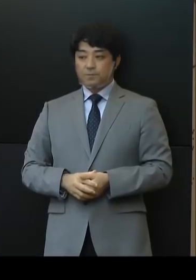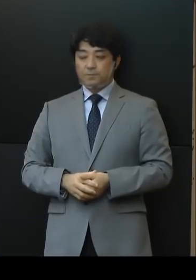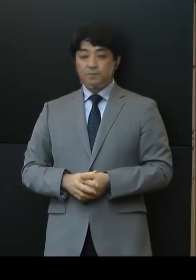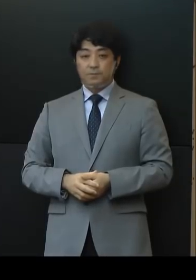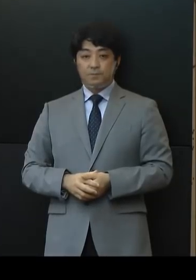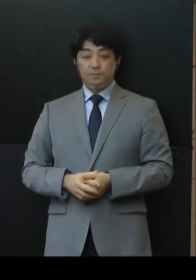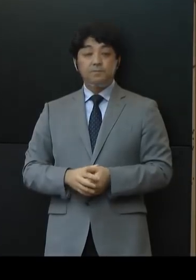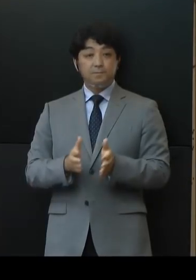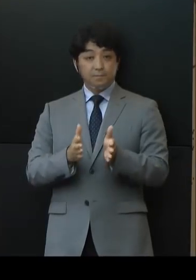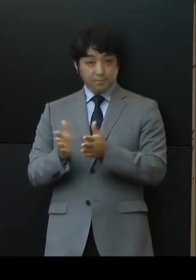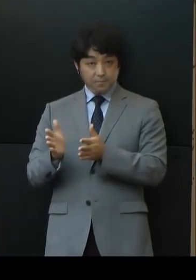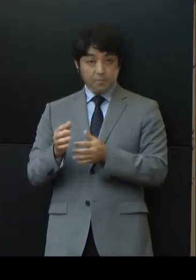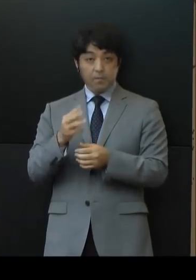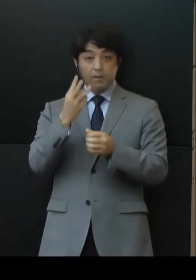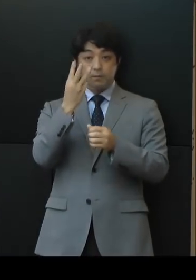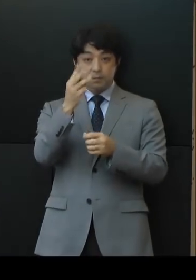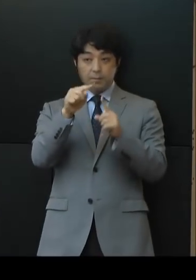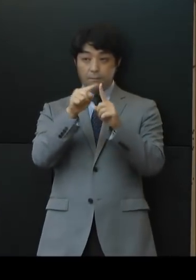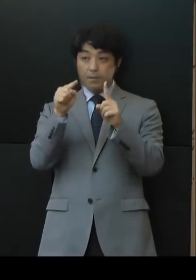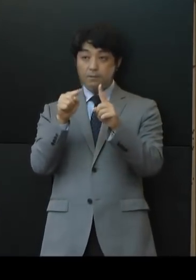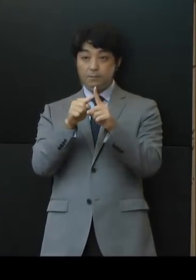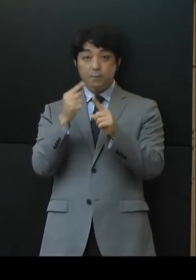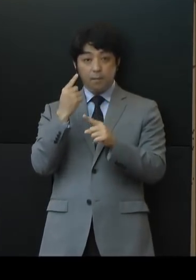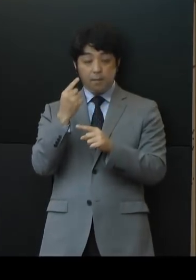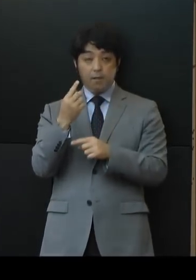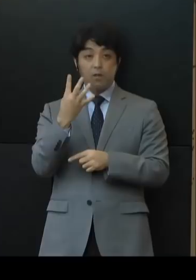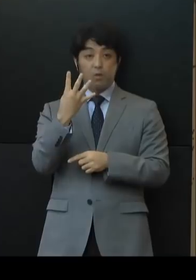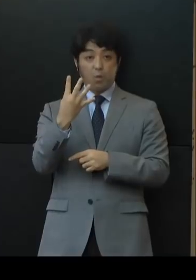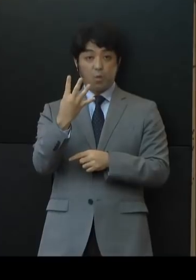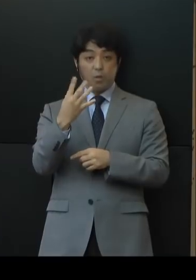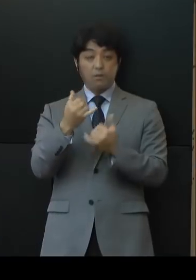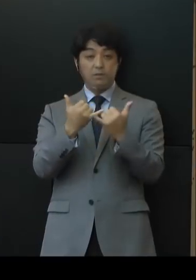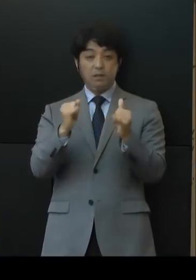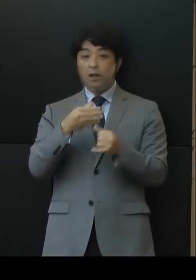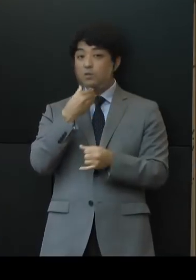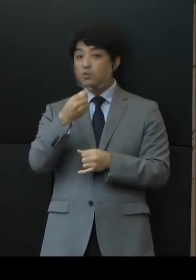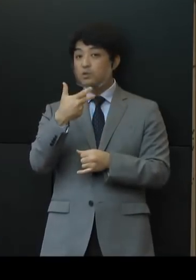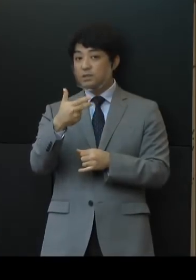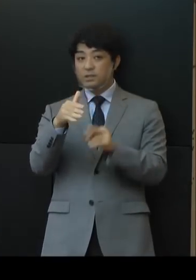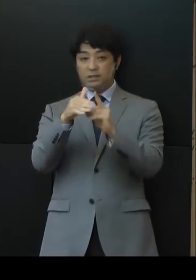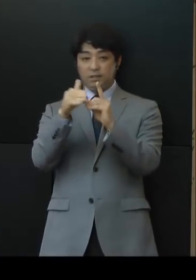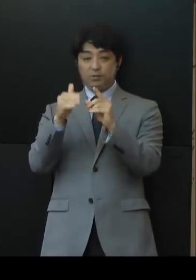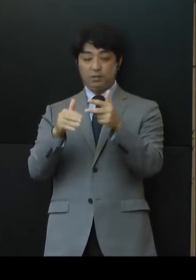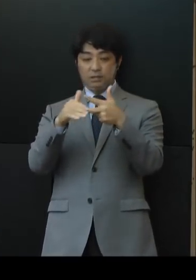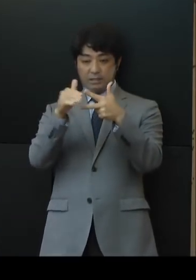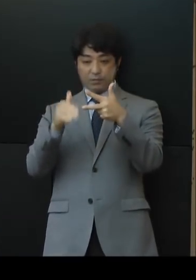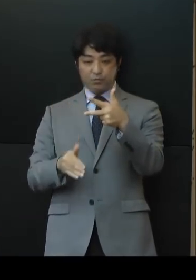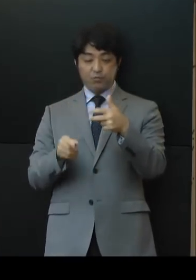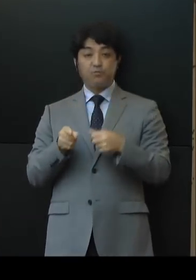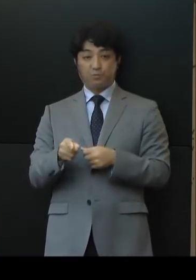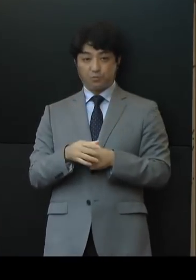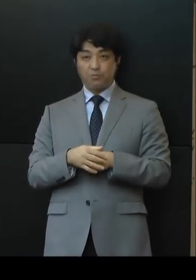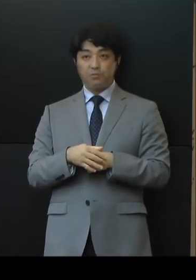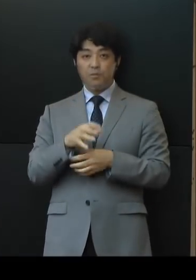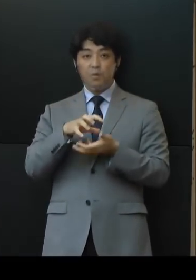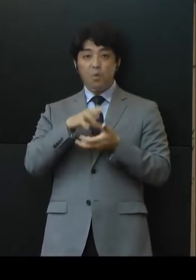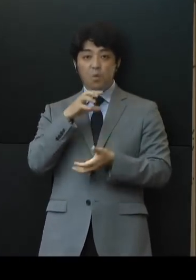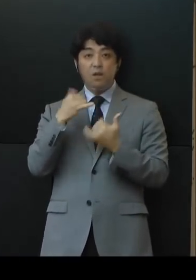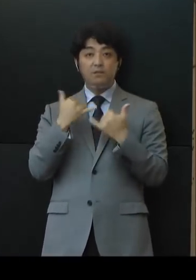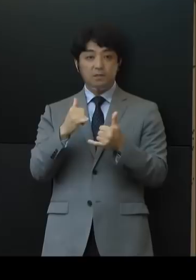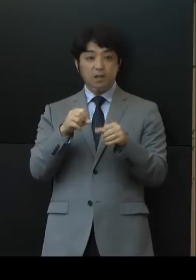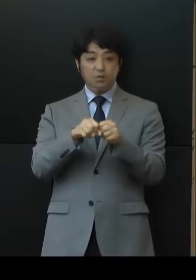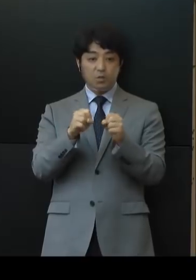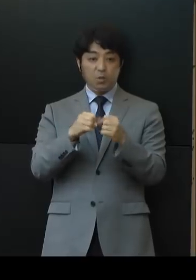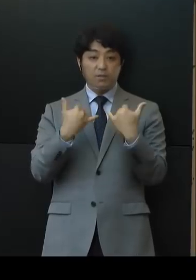少し割愛しまして3ページ目の4の社会福祉施設、括弧1で高齢者施設障